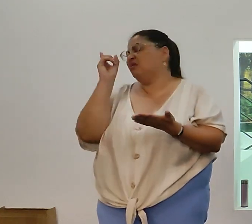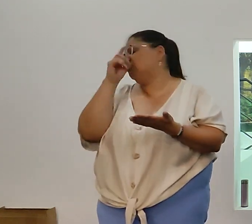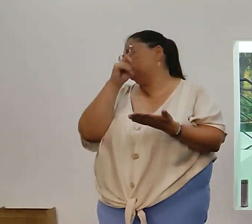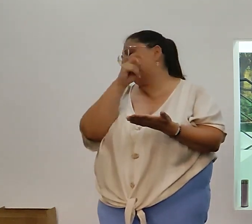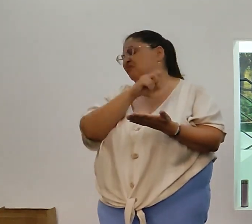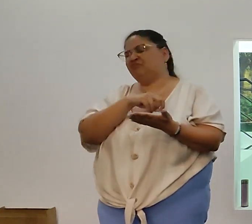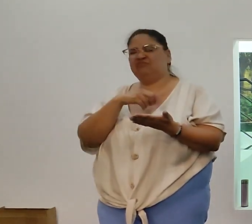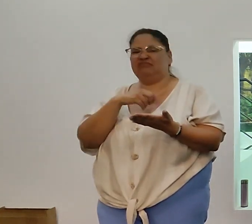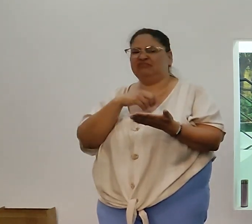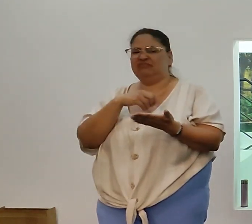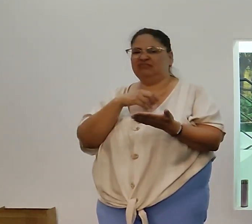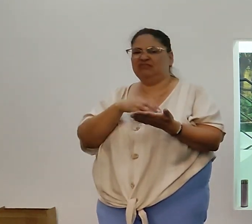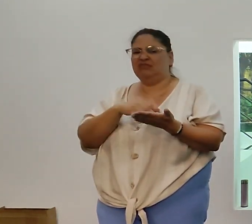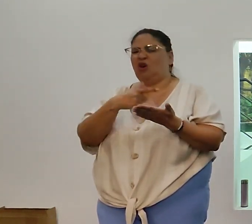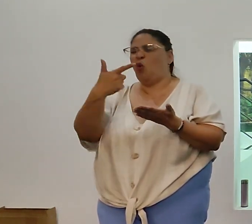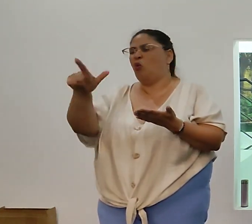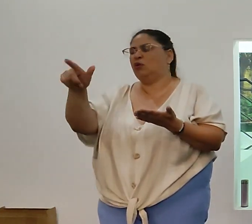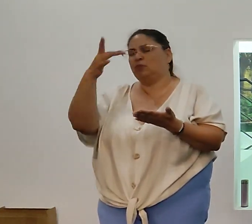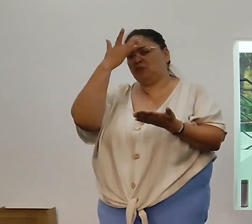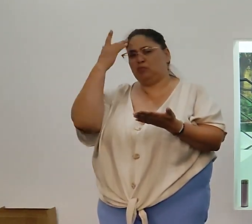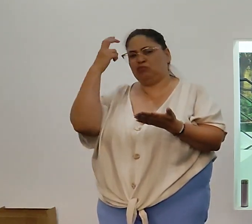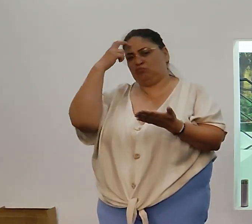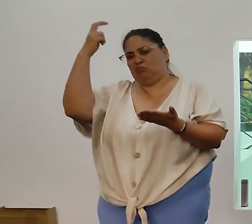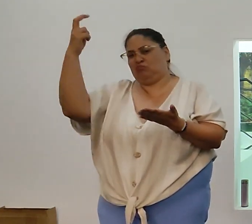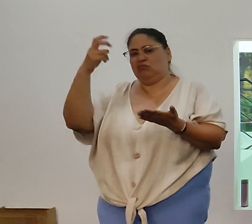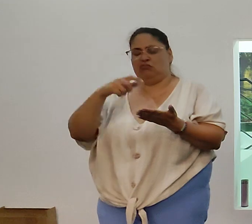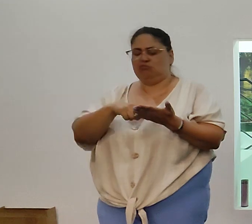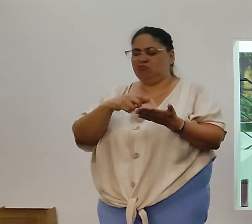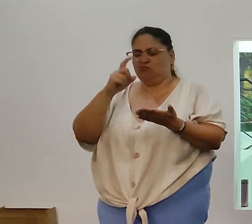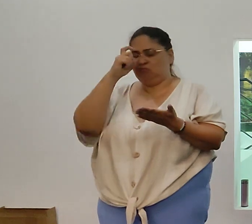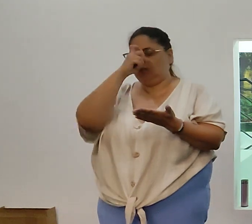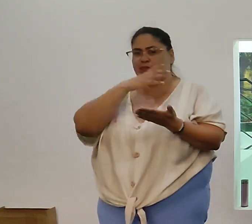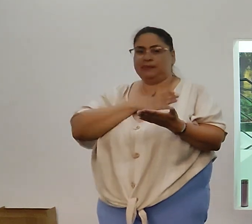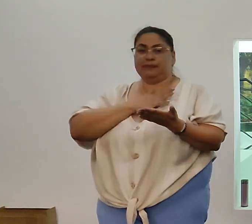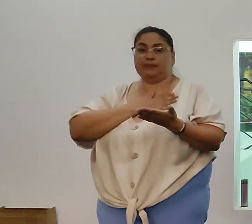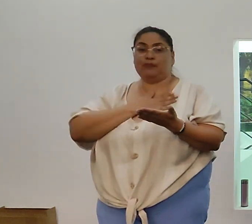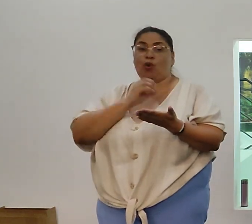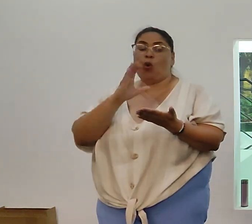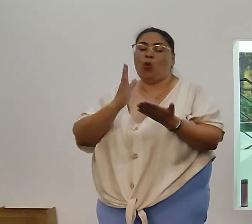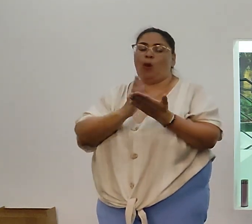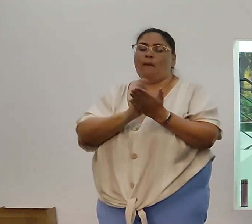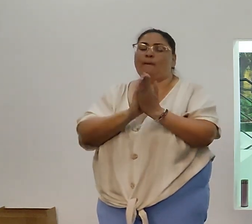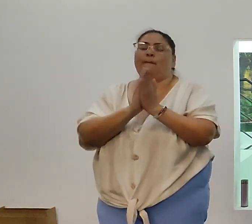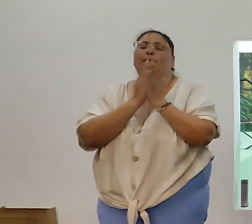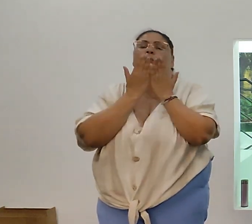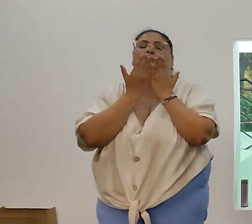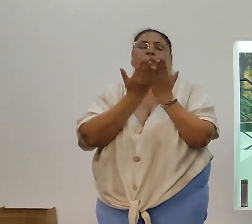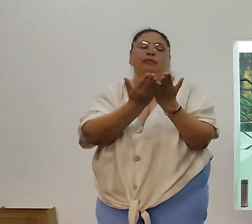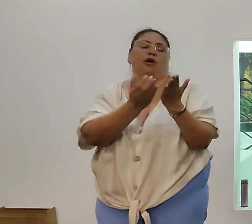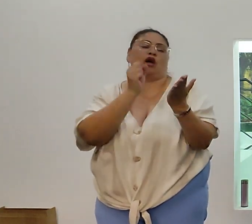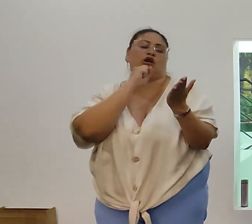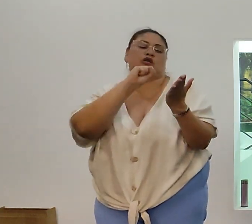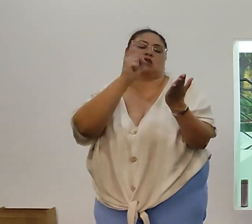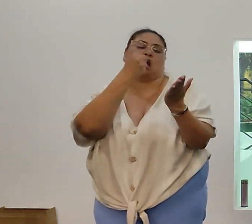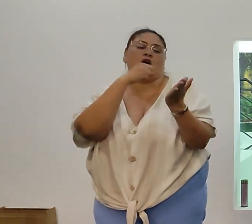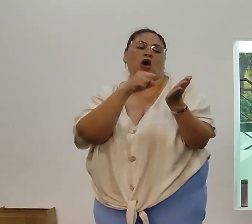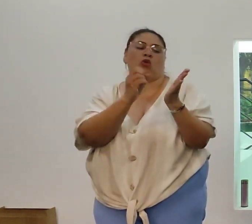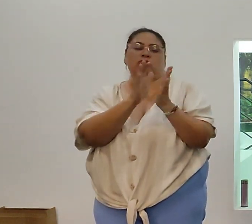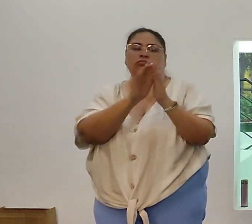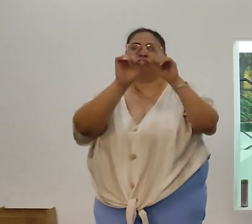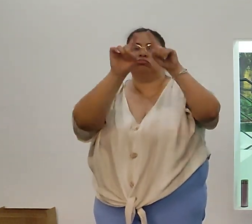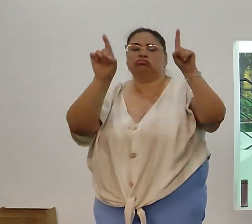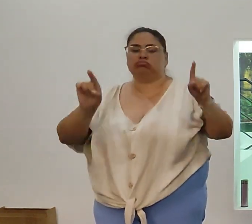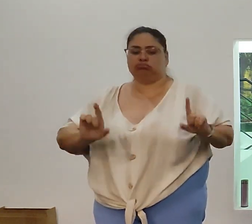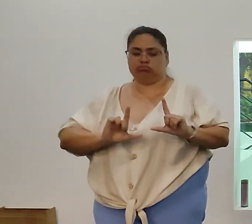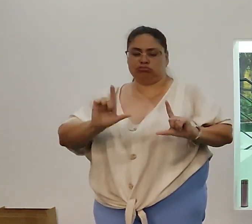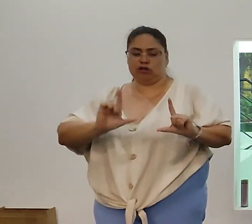difícil. Deixa para quem sabe. Ou é um amuleto onde você deixa no Salmo 91 em cima da televisão da